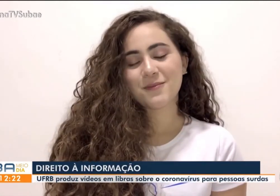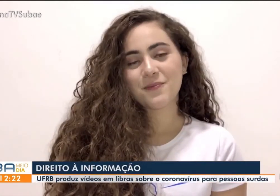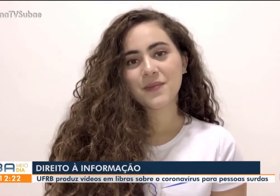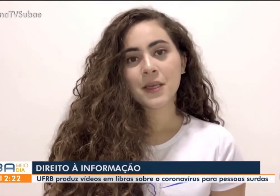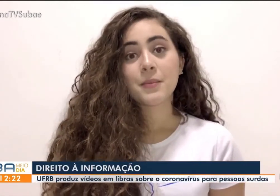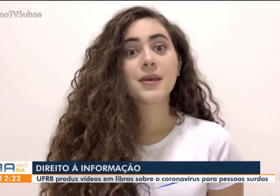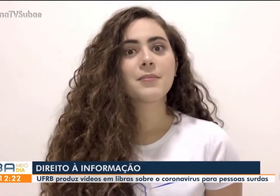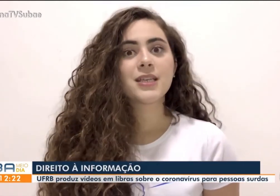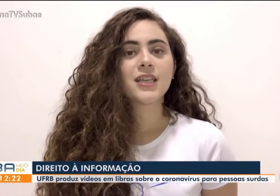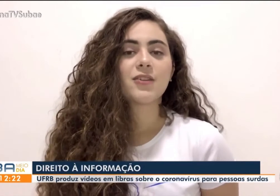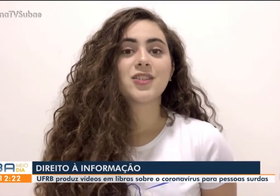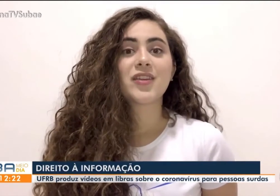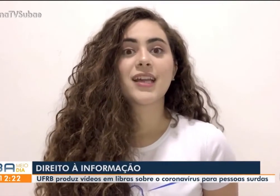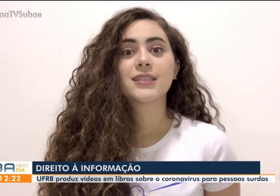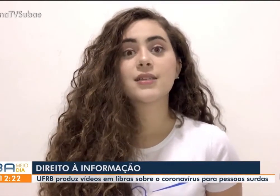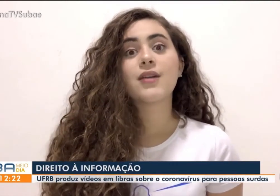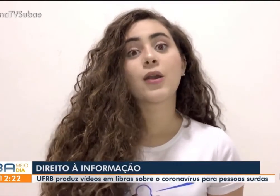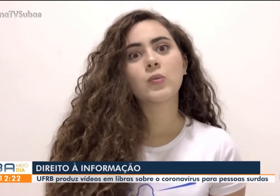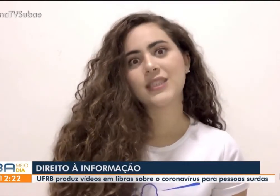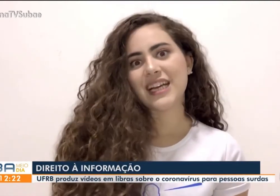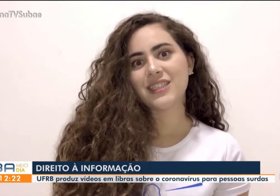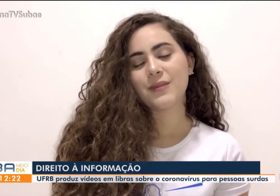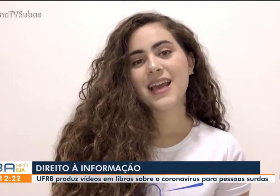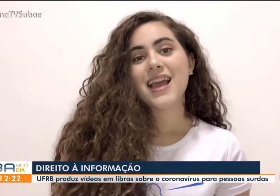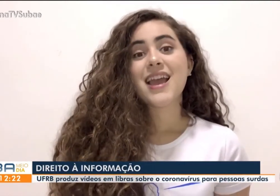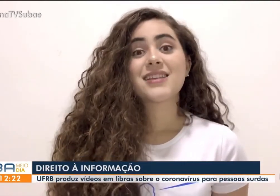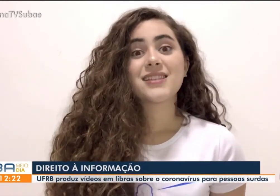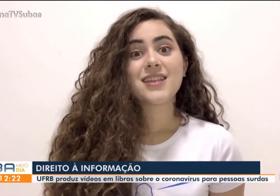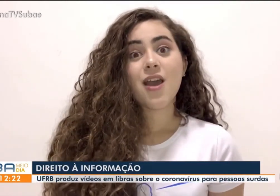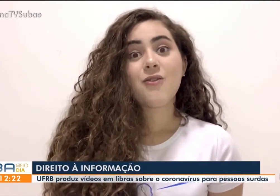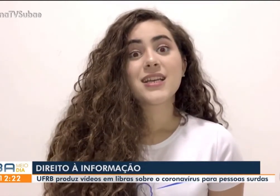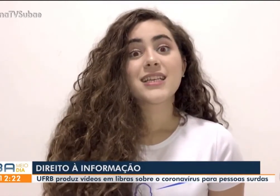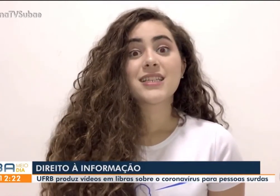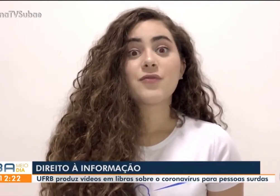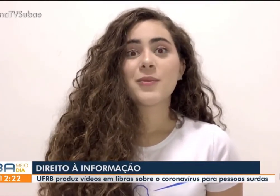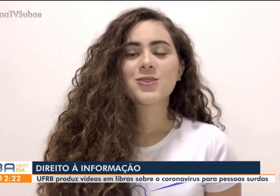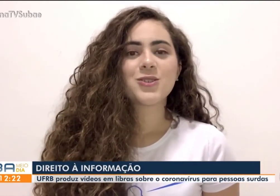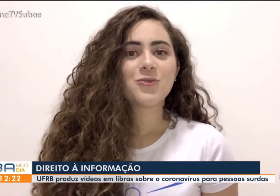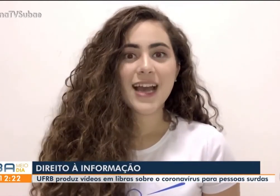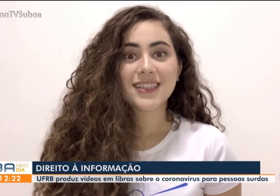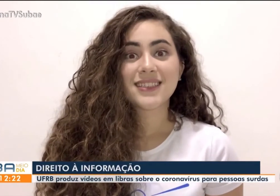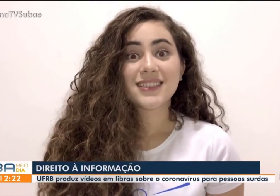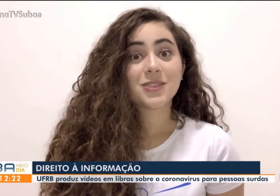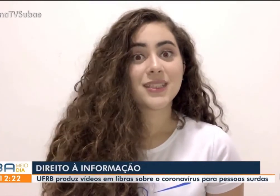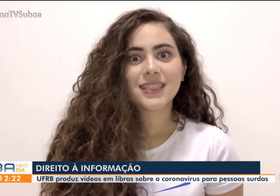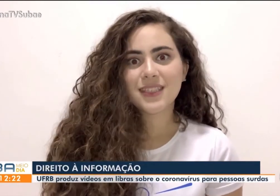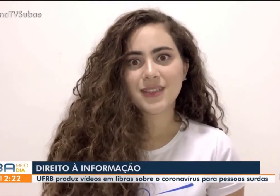Primeiramente, eu digo em relação à comunidade. É essencial que as informações divulgadas sejam acessíveis,